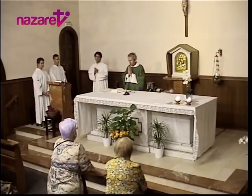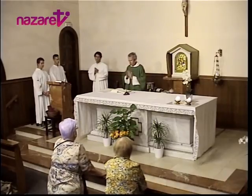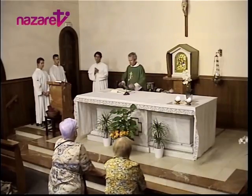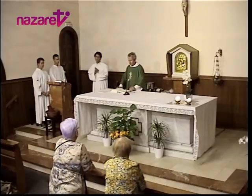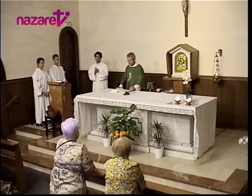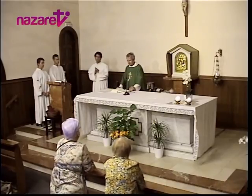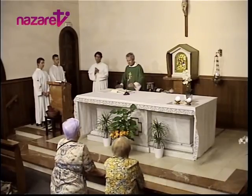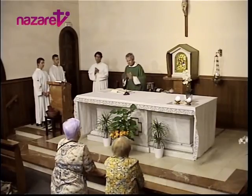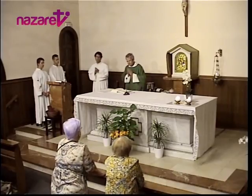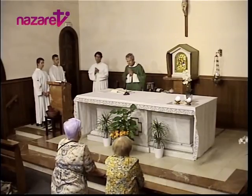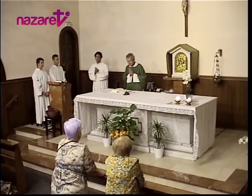Oremos.